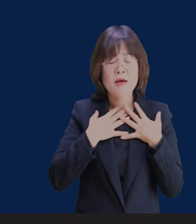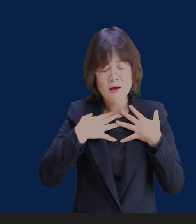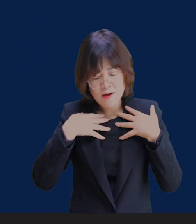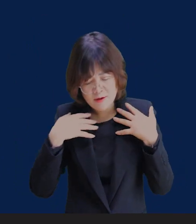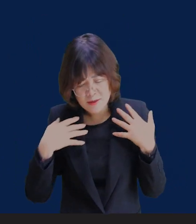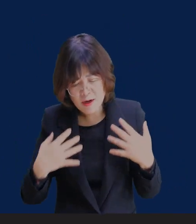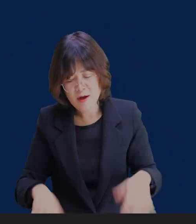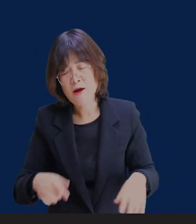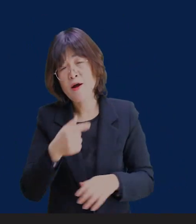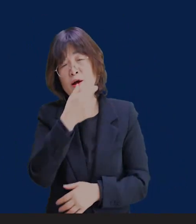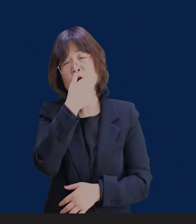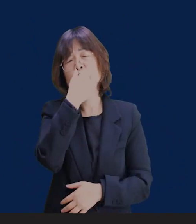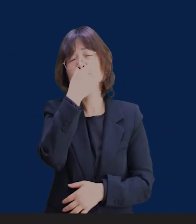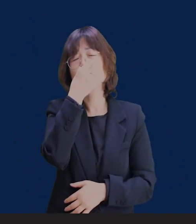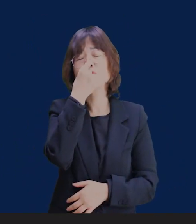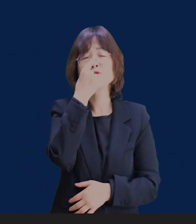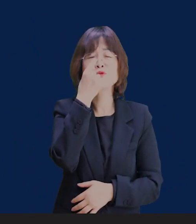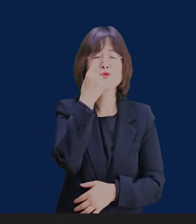씻어주소서. 약하고 추해도